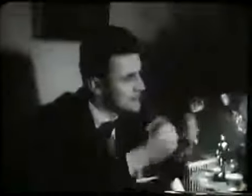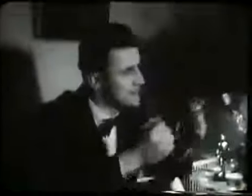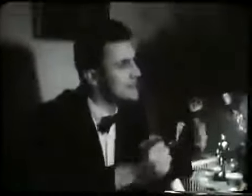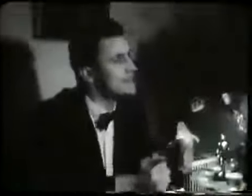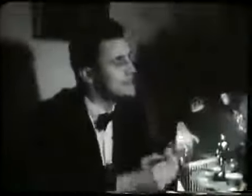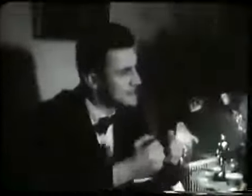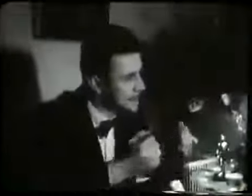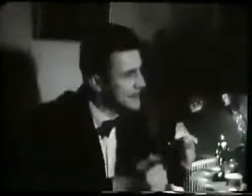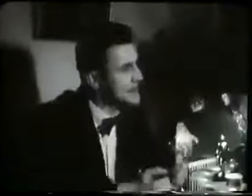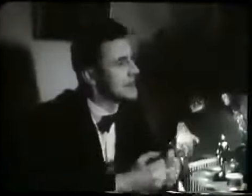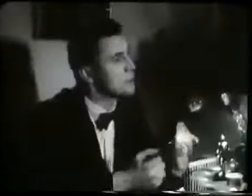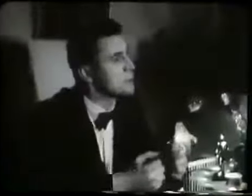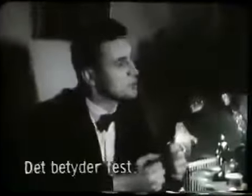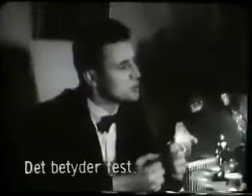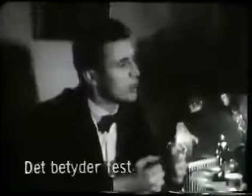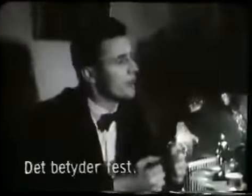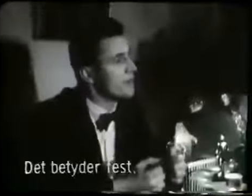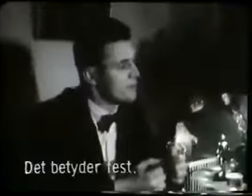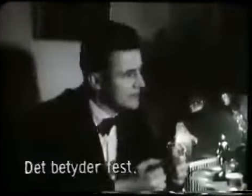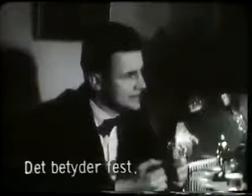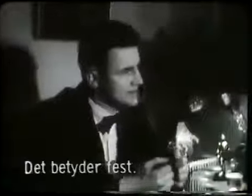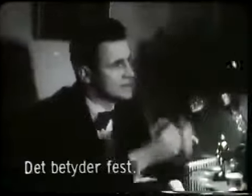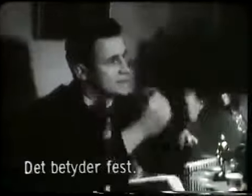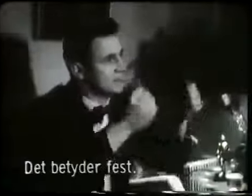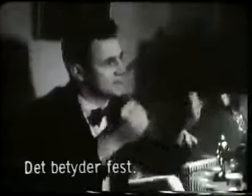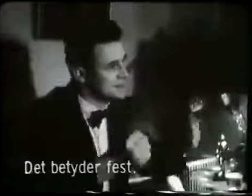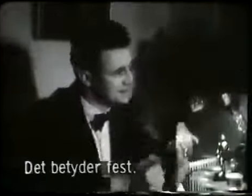Hvad er nu det? Det betyder fest.